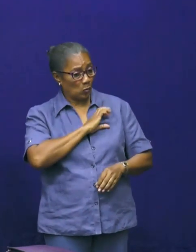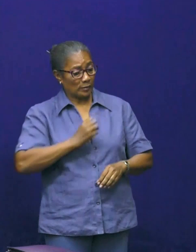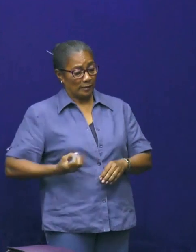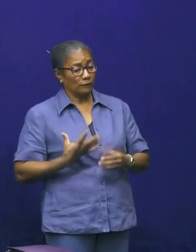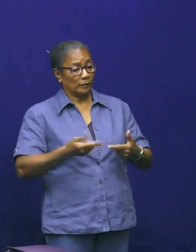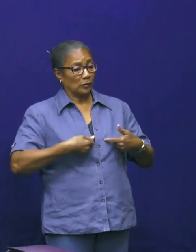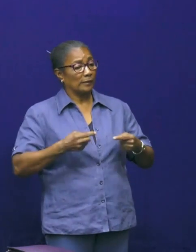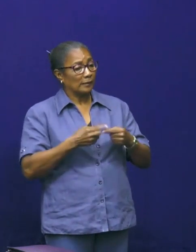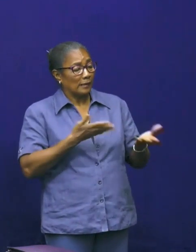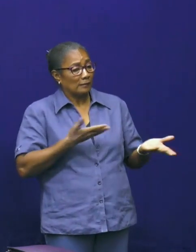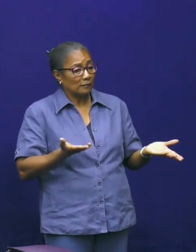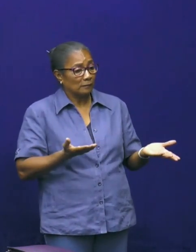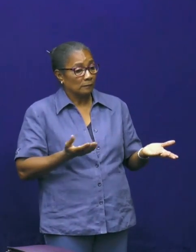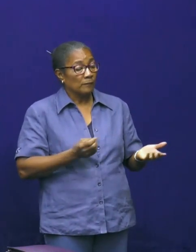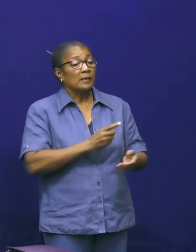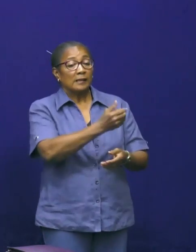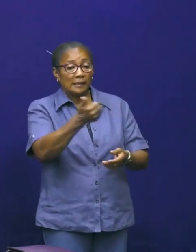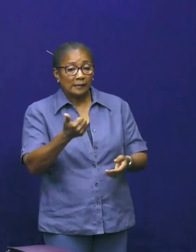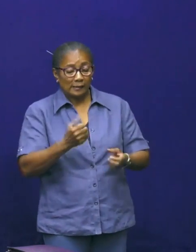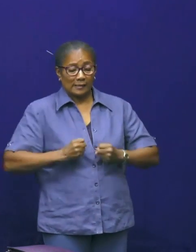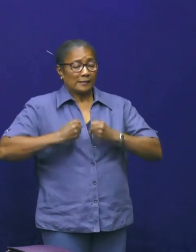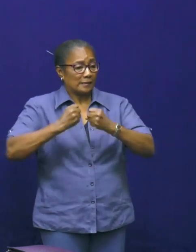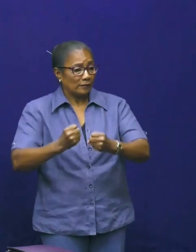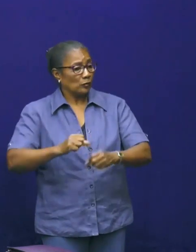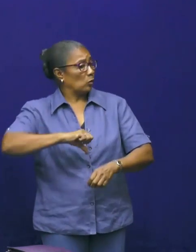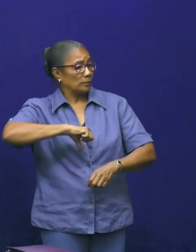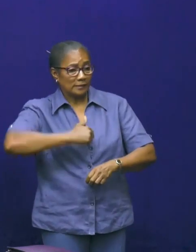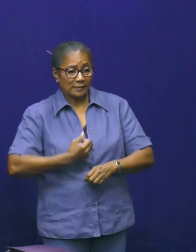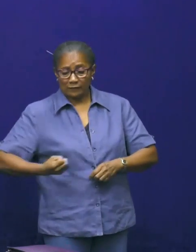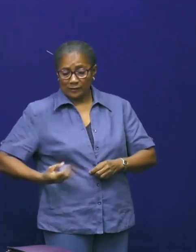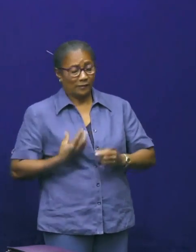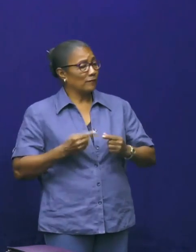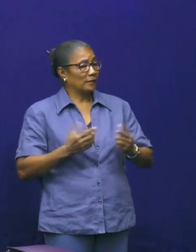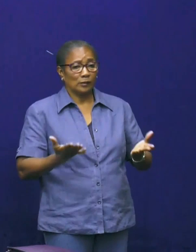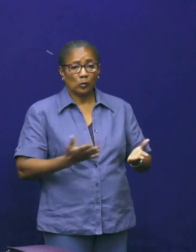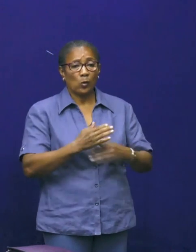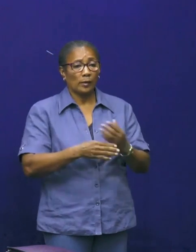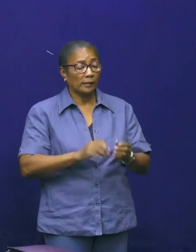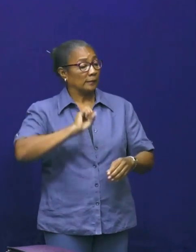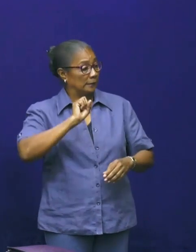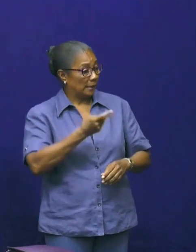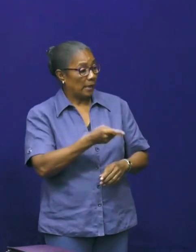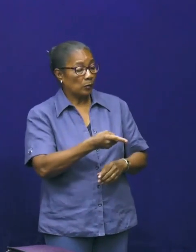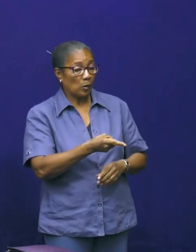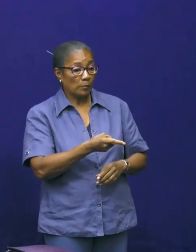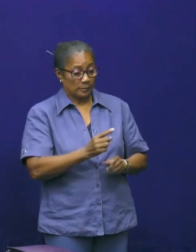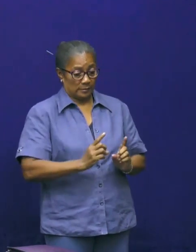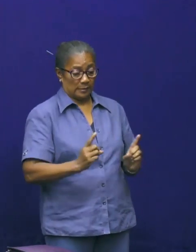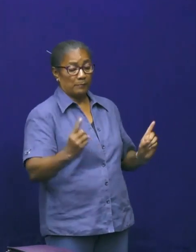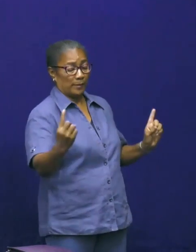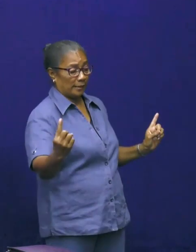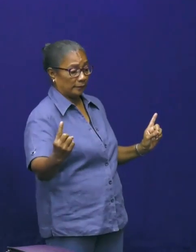individu poogt, streeft ernaar om niet zelf geïnfecteerd te worden. Daarvoor heeft u een 1,5 meter.